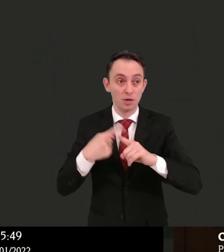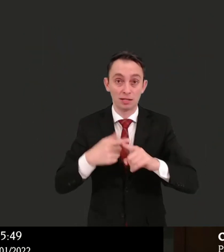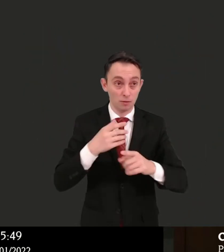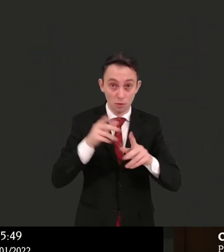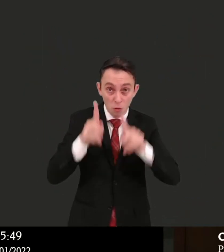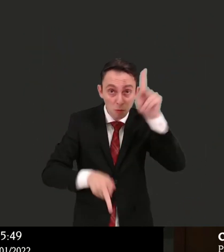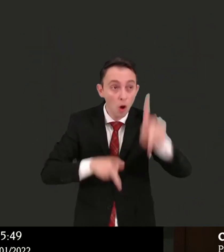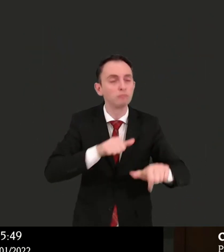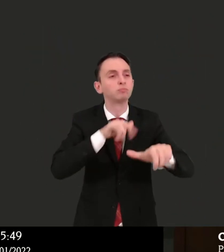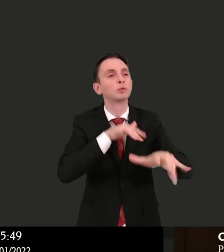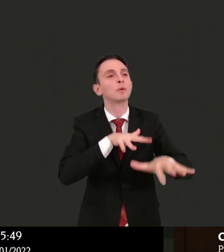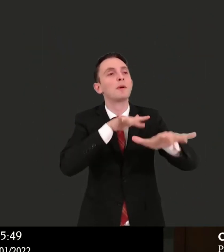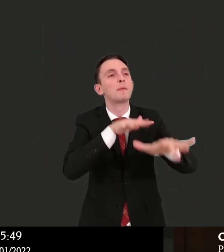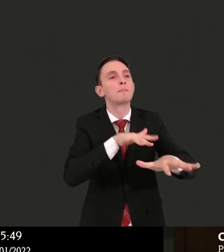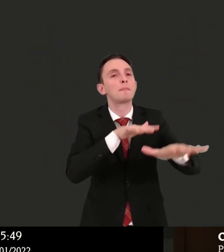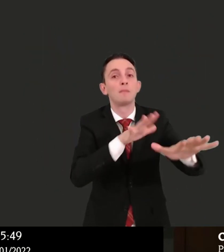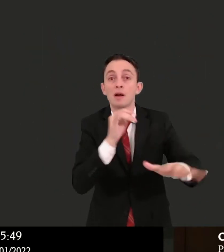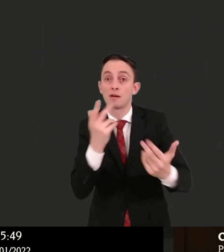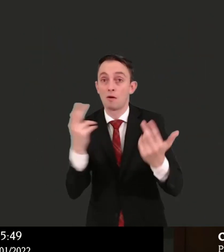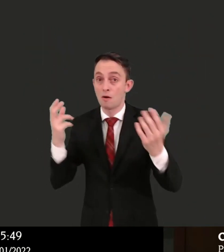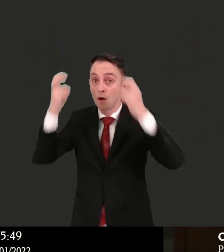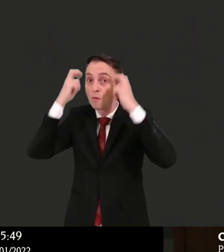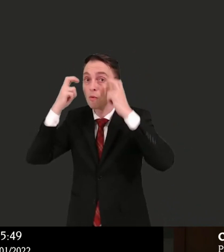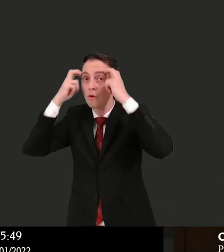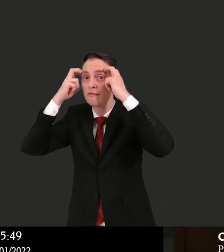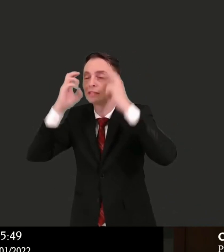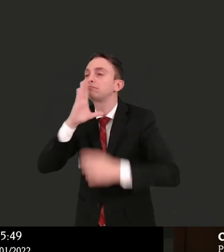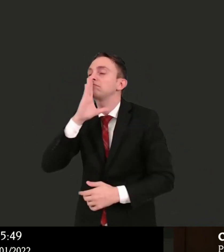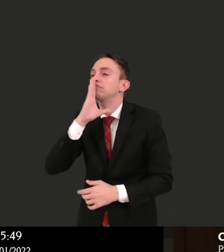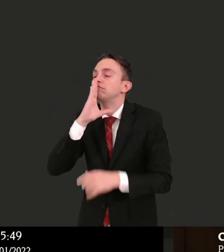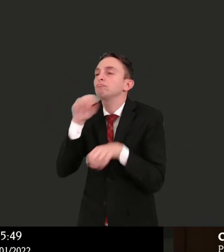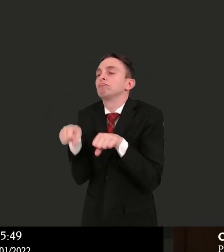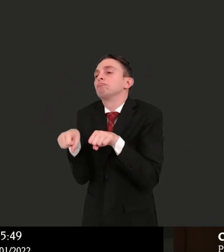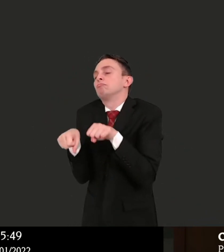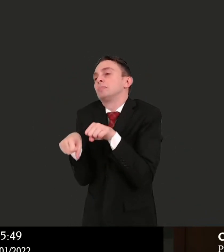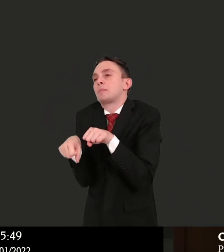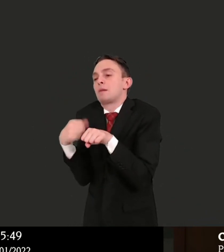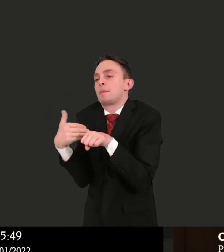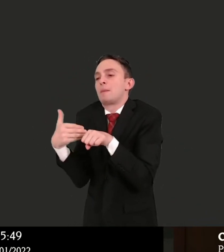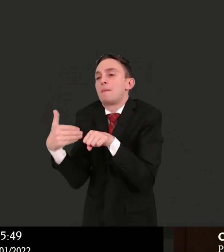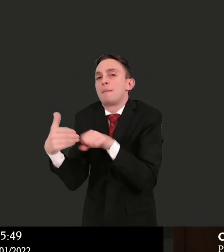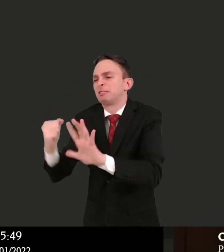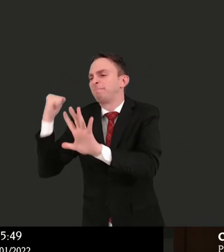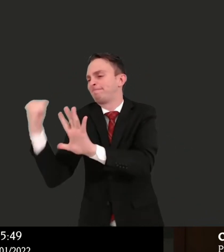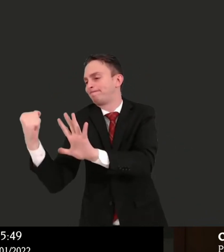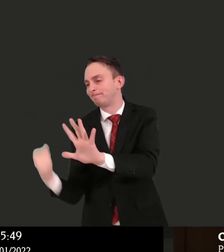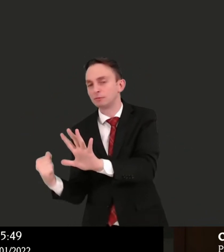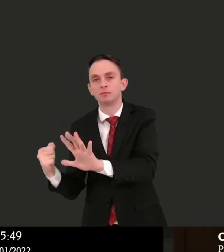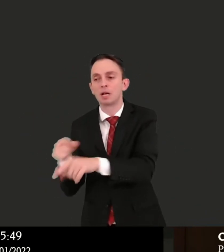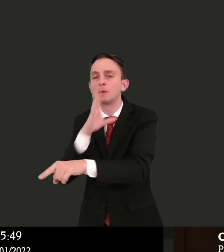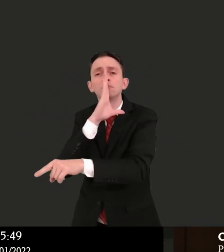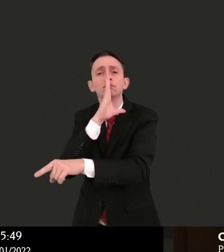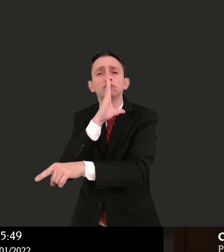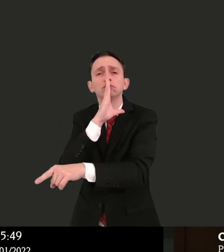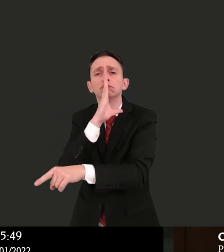matadouro, sem saber o que espera, nós vamos sacrificando nossos desejos, mortificando a nossa carne, falando